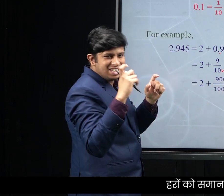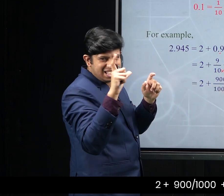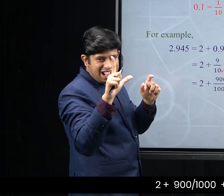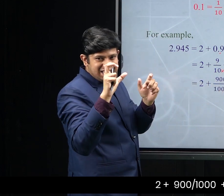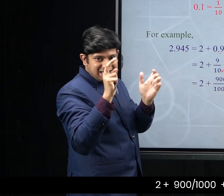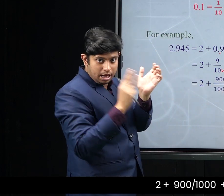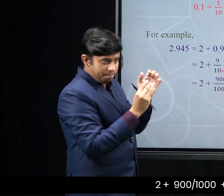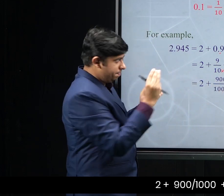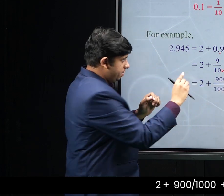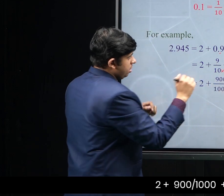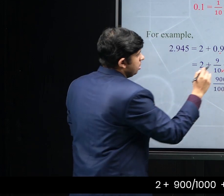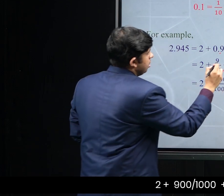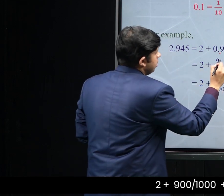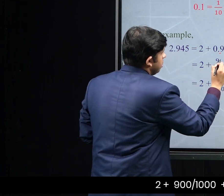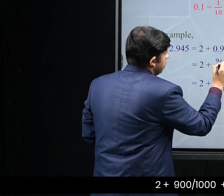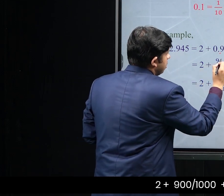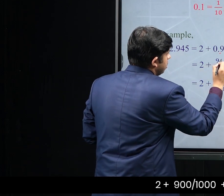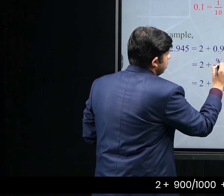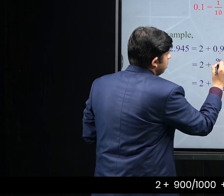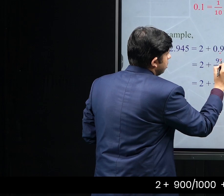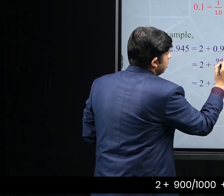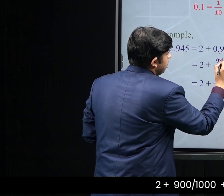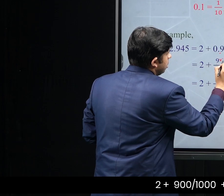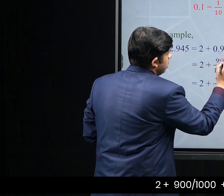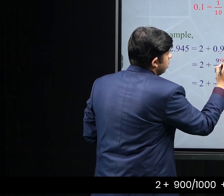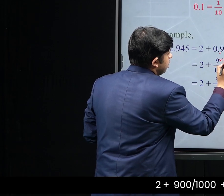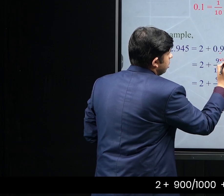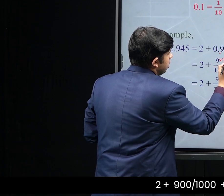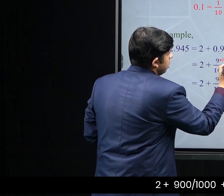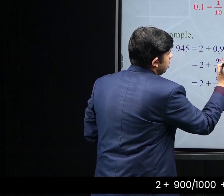8 ஆல் வகுத்தால் 64 கிடைக்கும். மீதமுள்ளவை 6